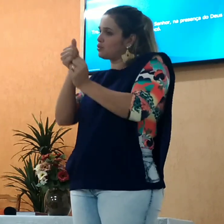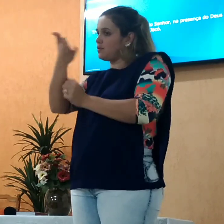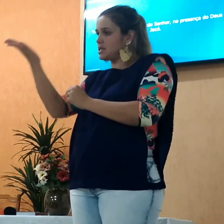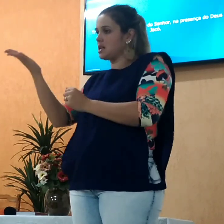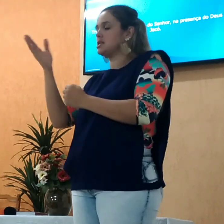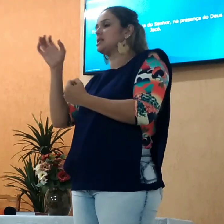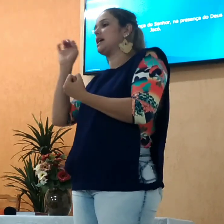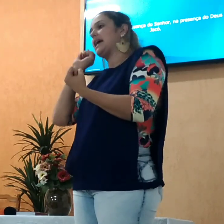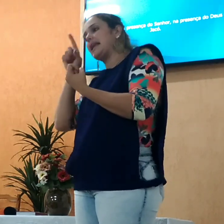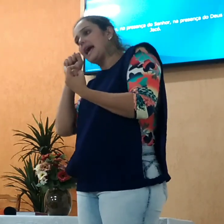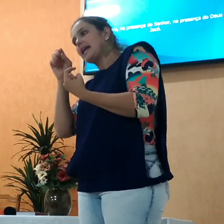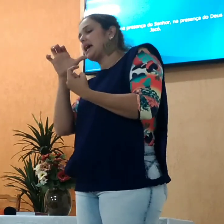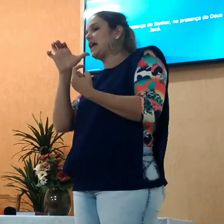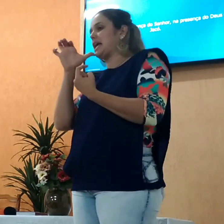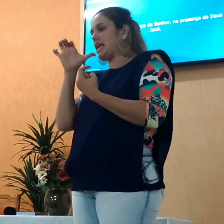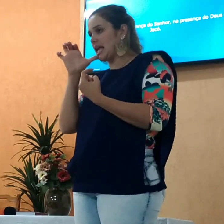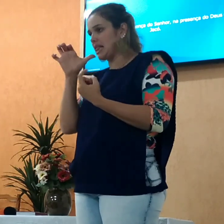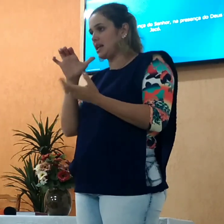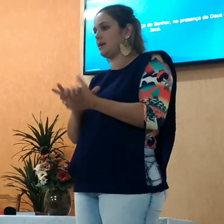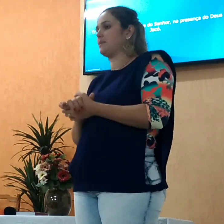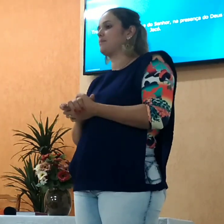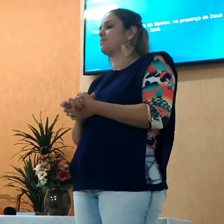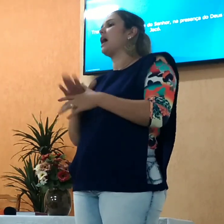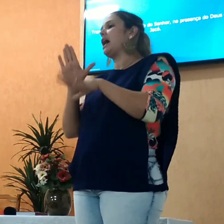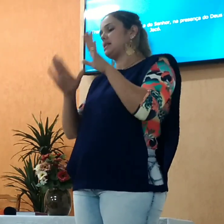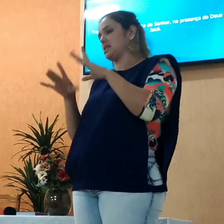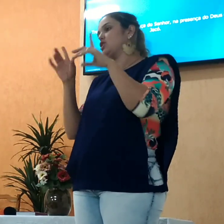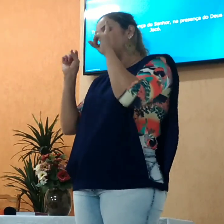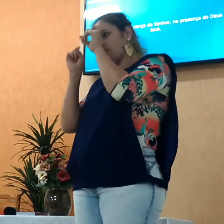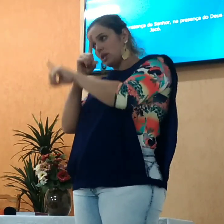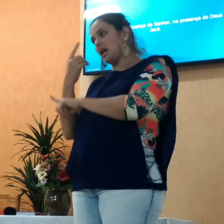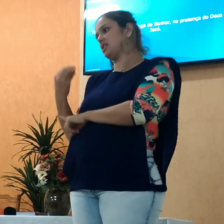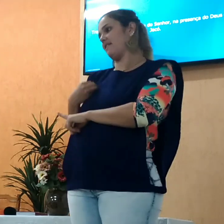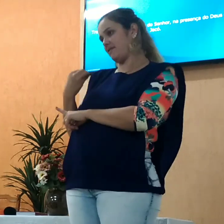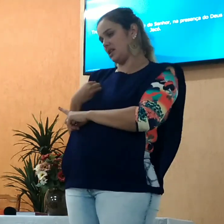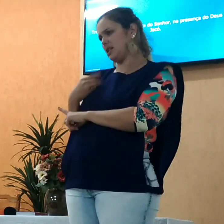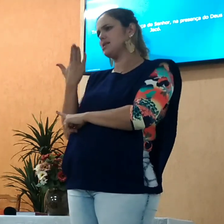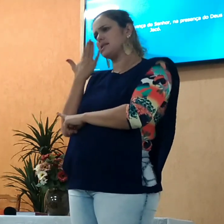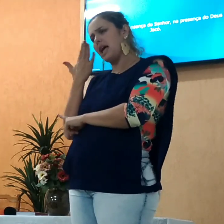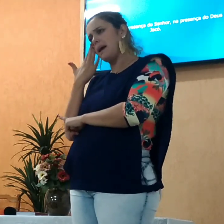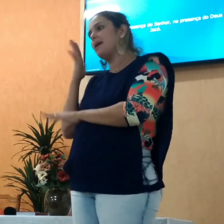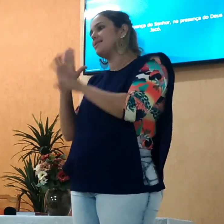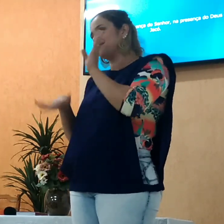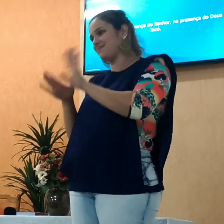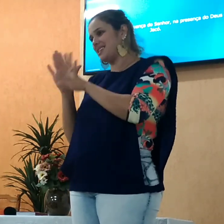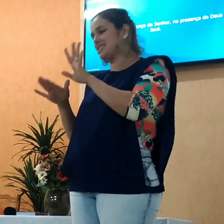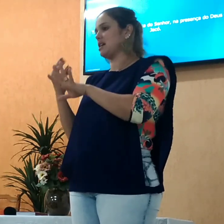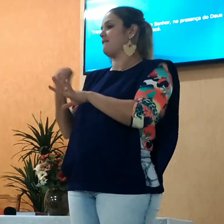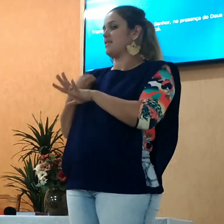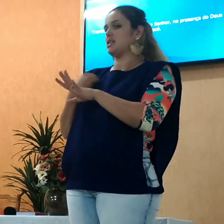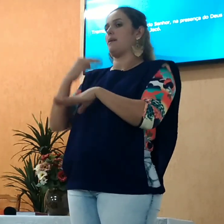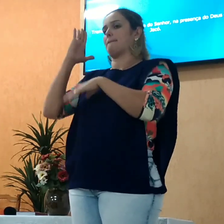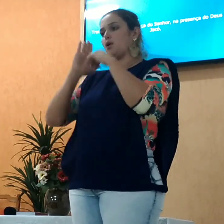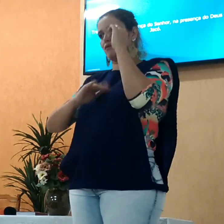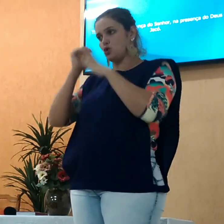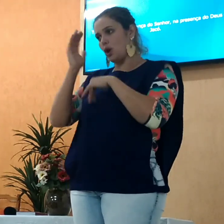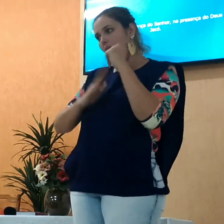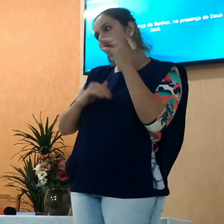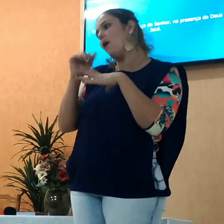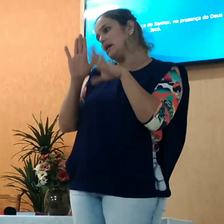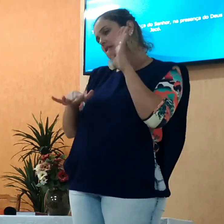Benara e Eren. A dificuldade que vocês podem enfrentar na vida profissional,